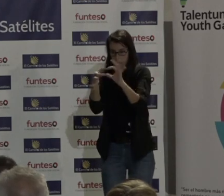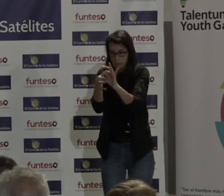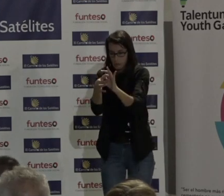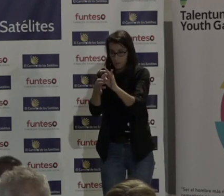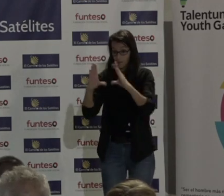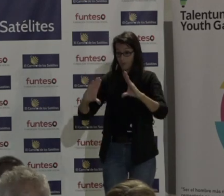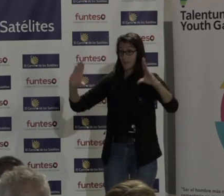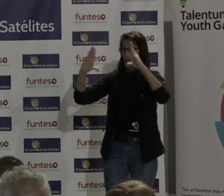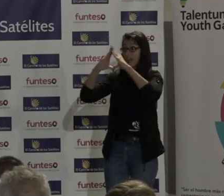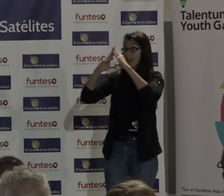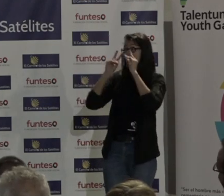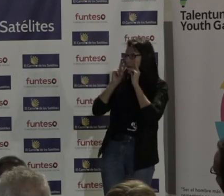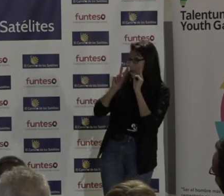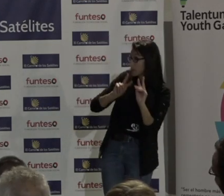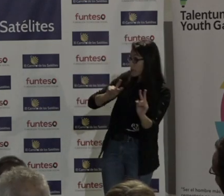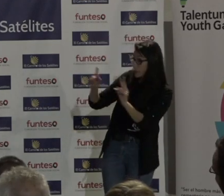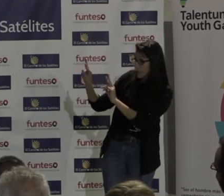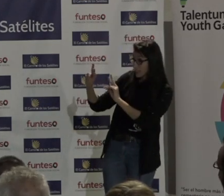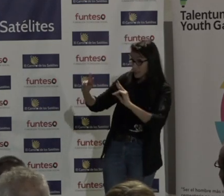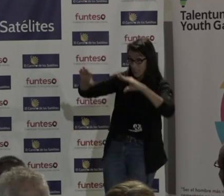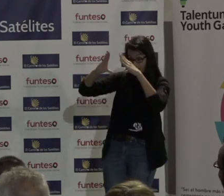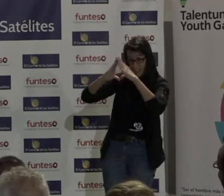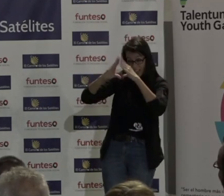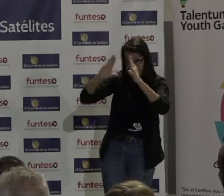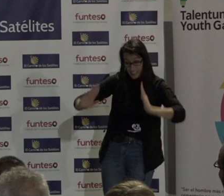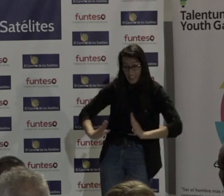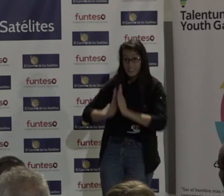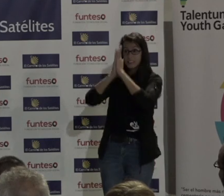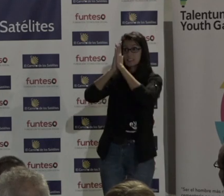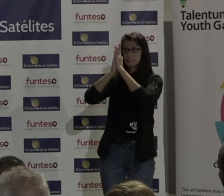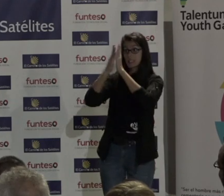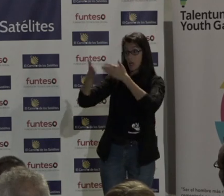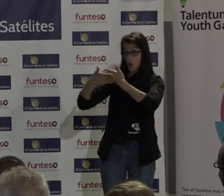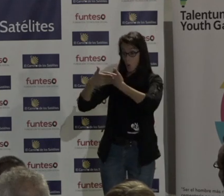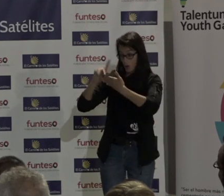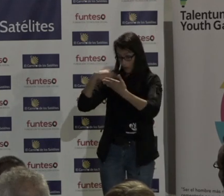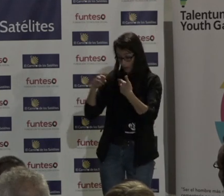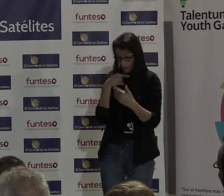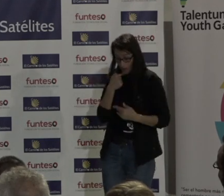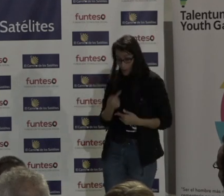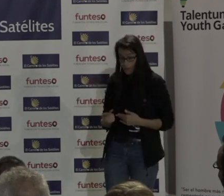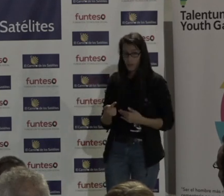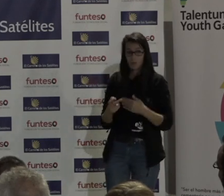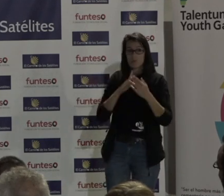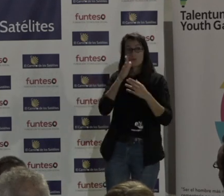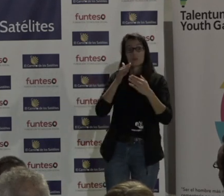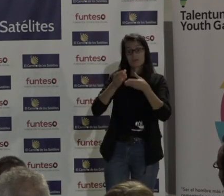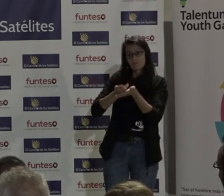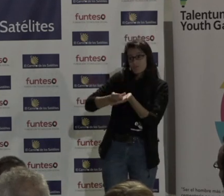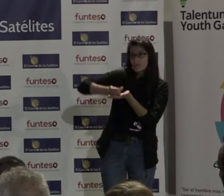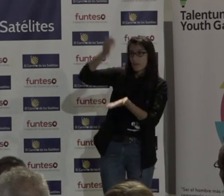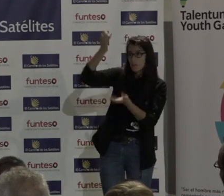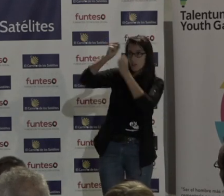Este templo que tenéis aquí, que hoy es de San Juan, es el recuerdo edificado, porque los edificios